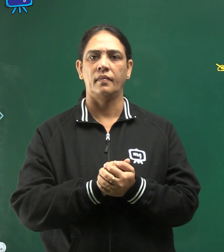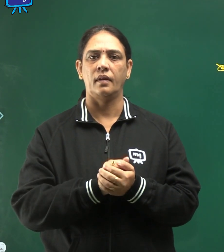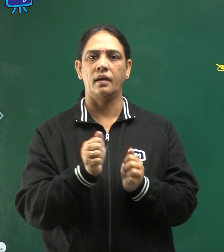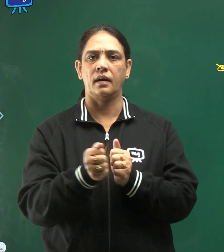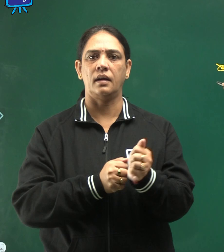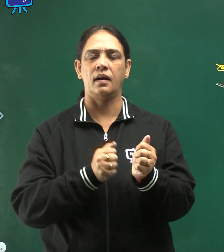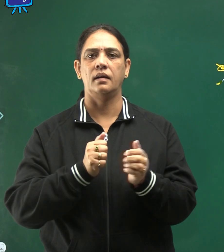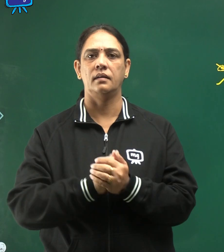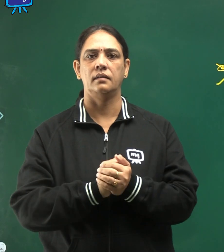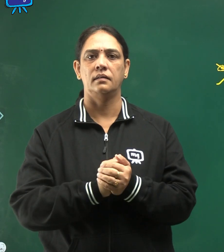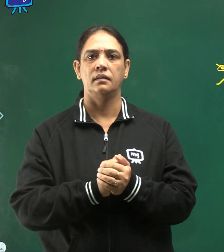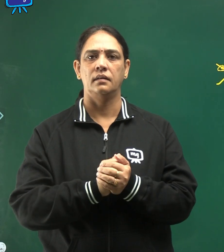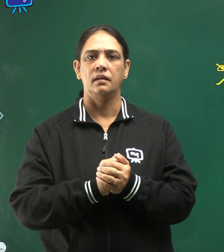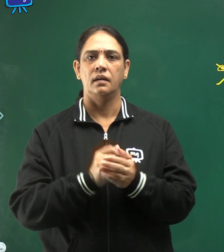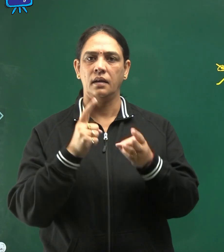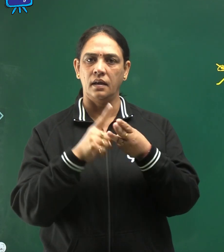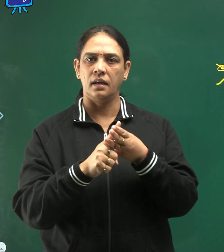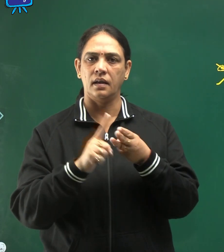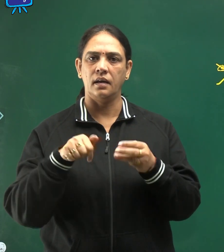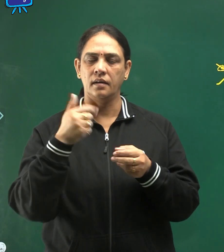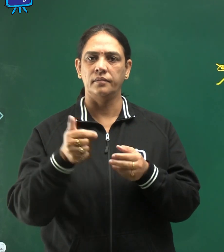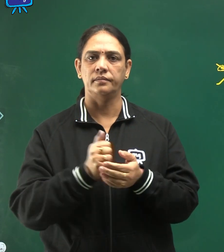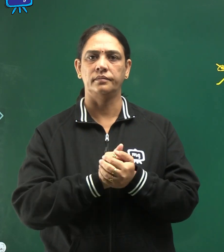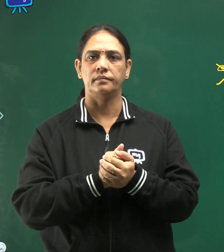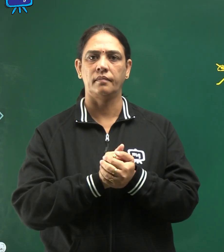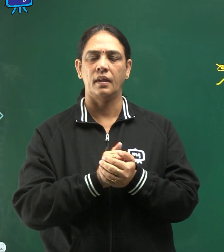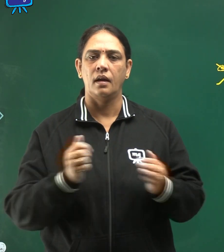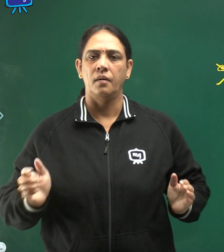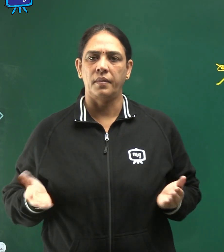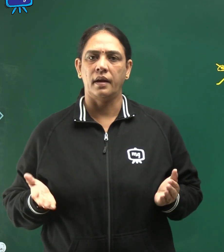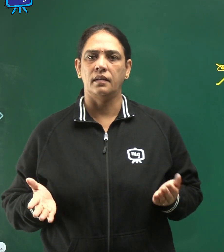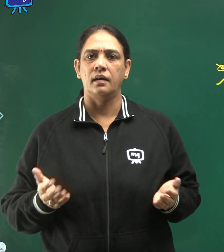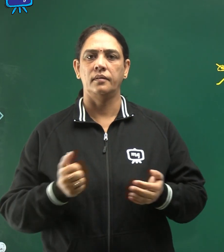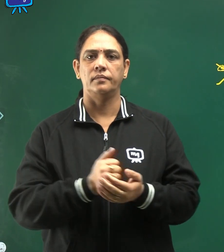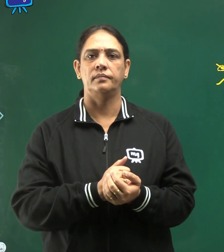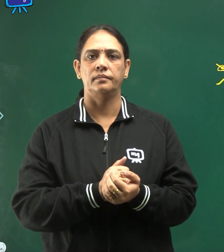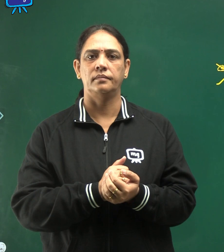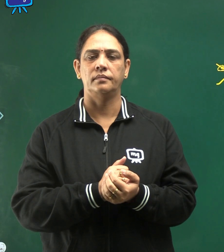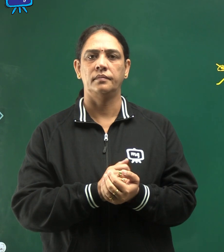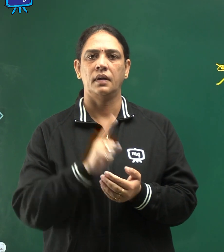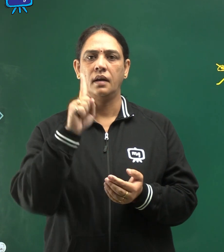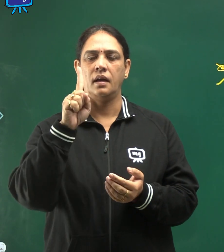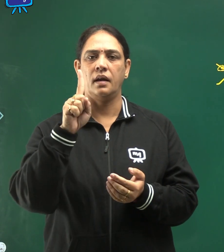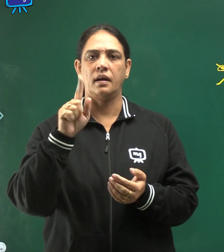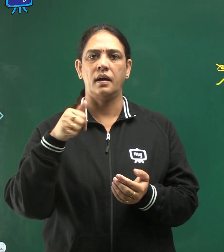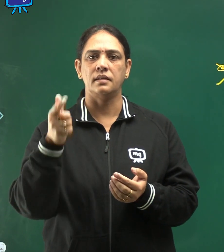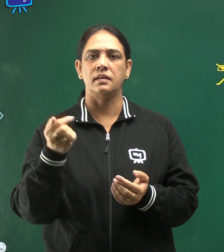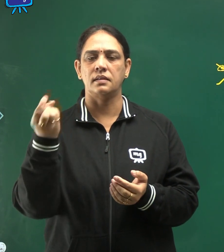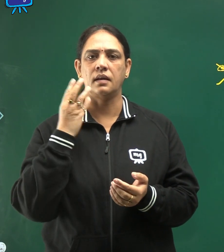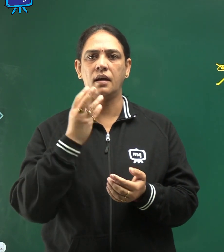घटना E की प्रायिकता एक ऐसी संख्या